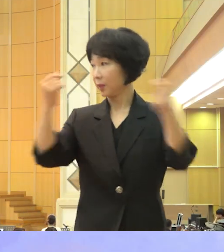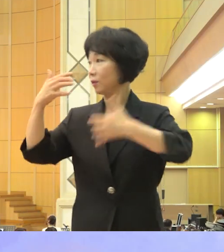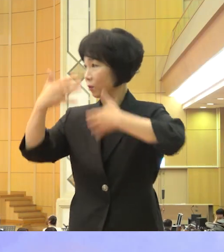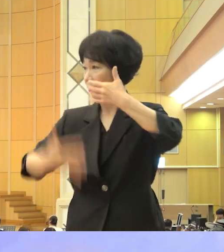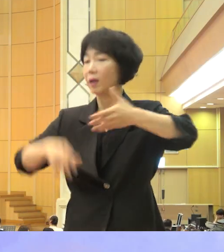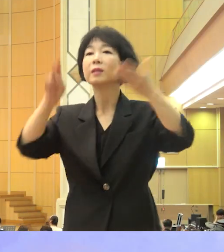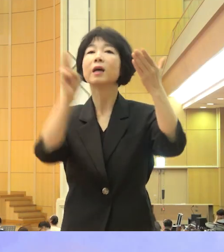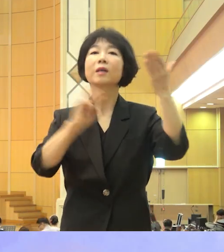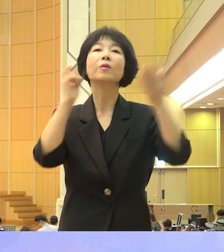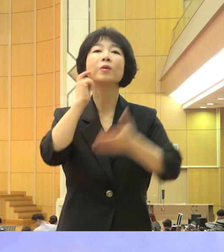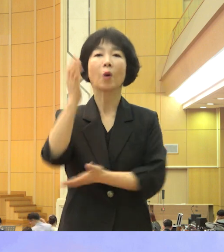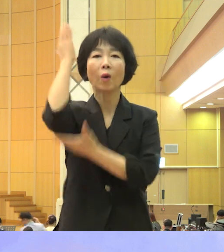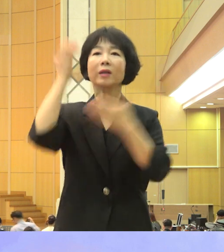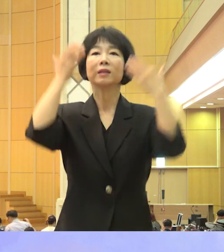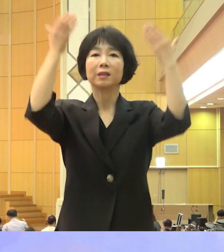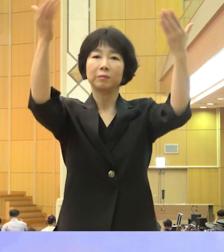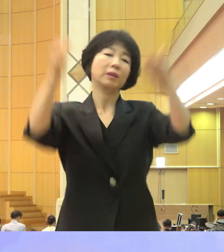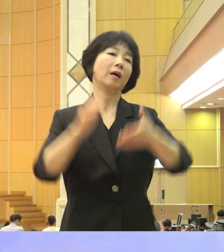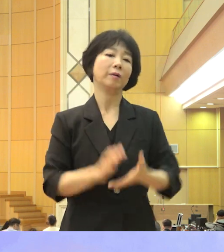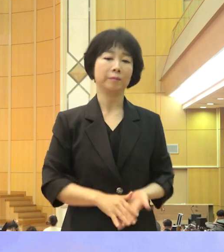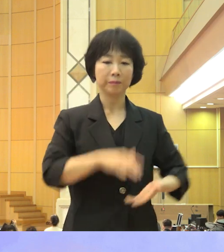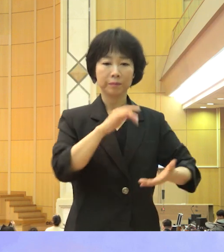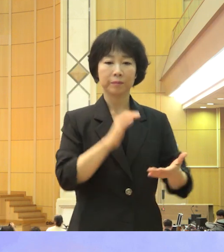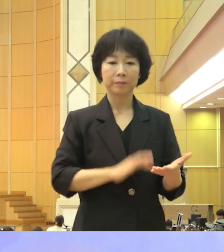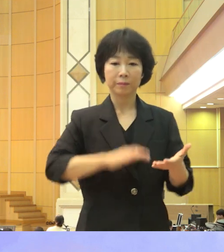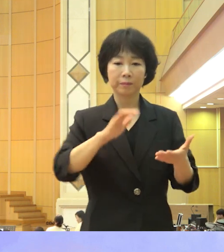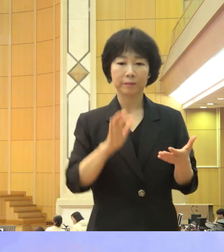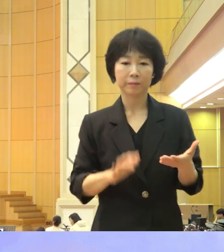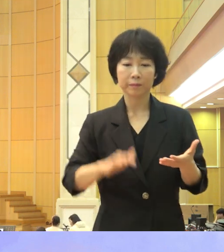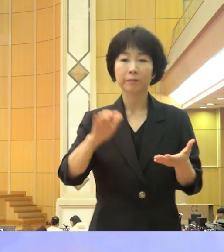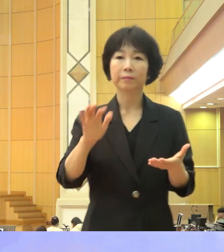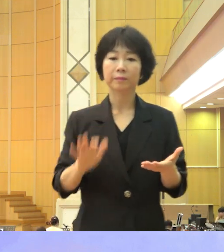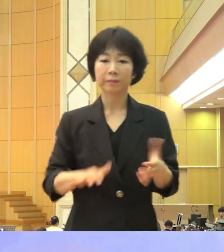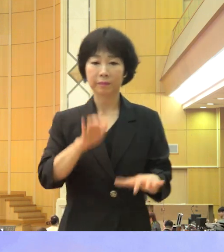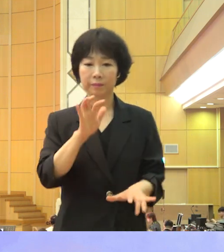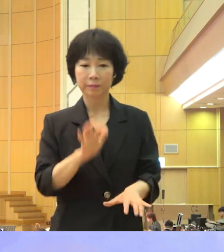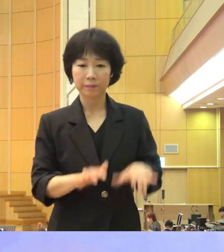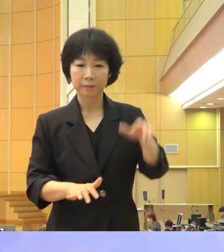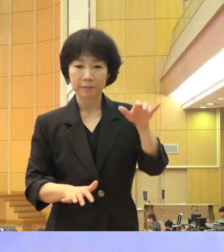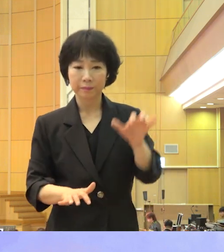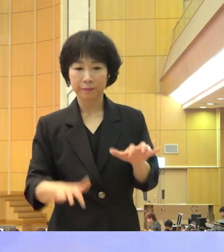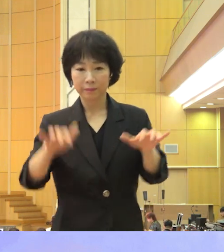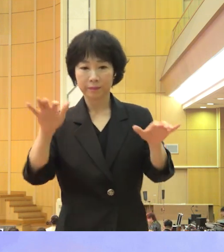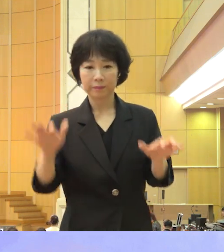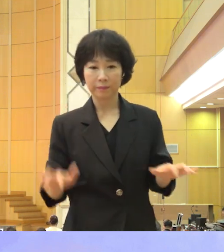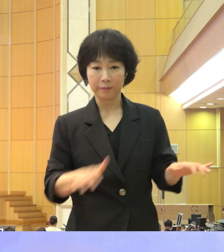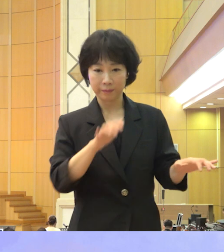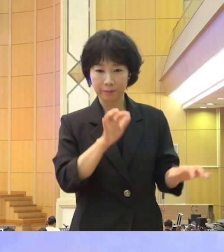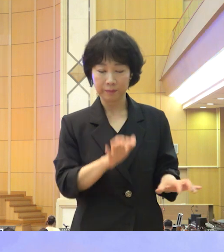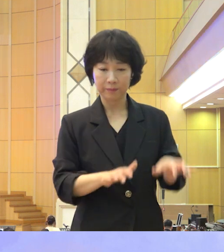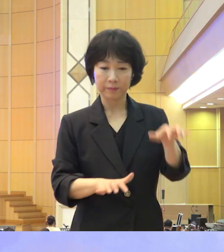찬양하시면서 주일 3부 예배를 주님께 드리겠습니다. 나의 등 뒤에서,